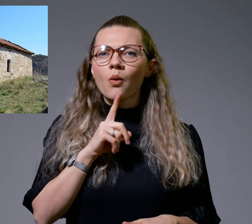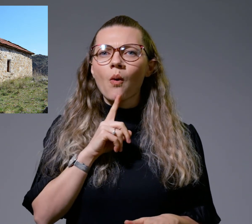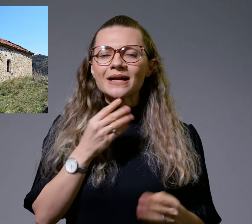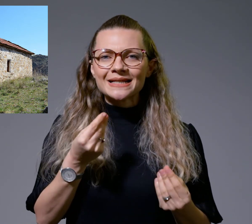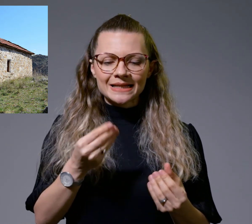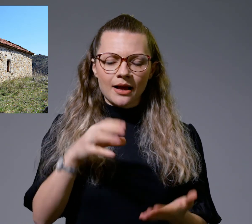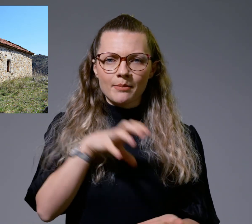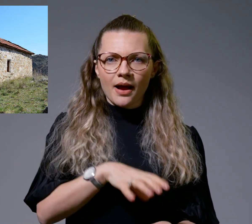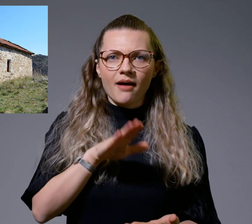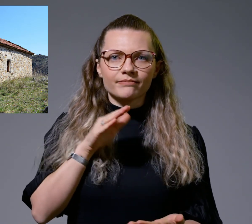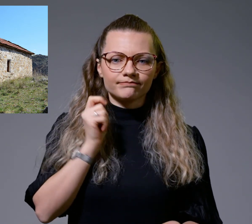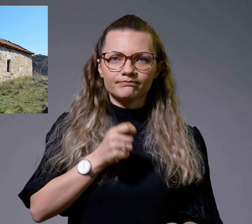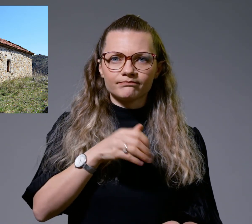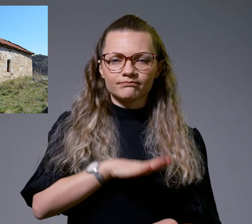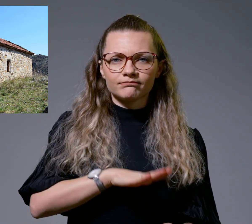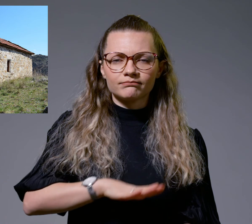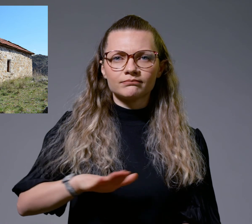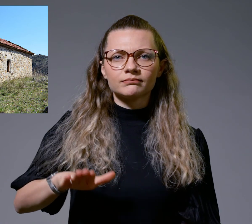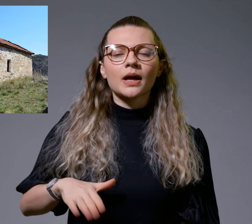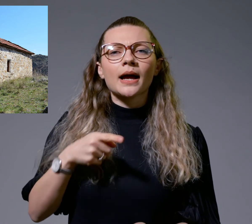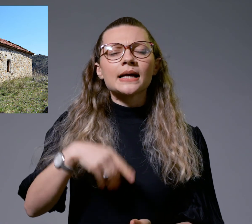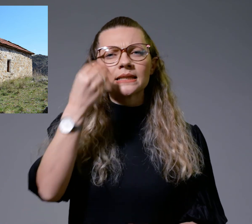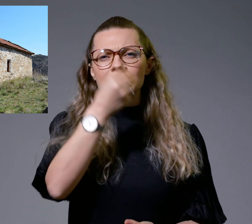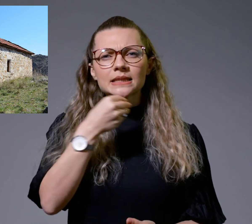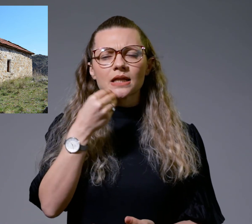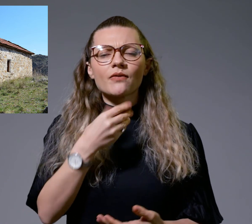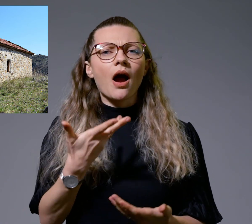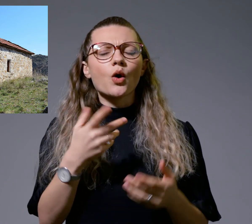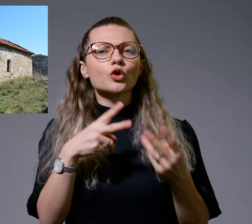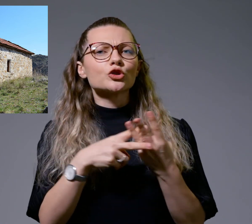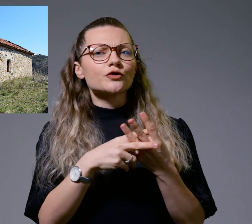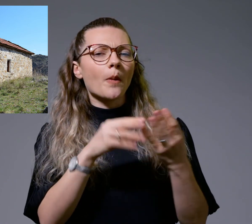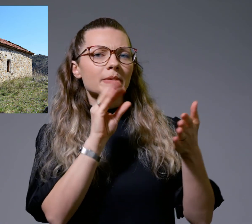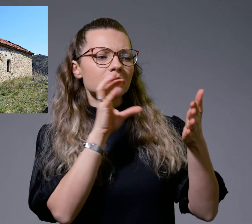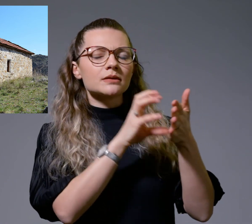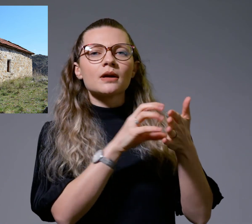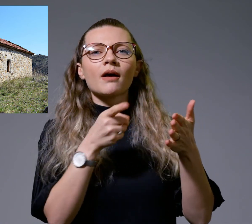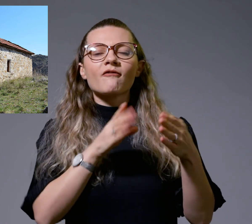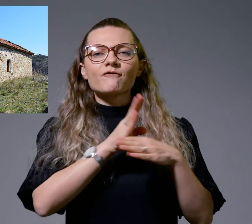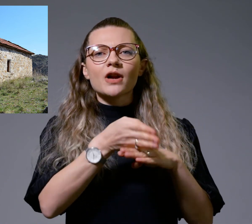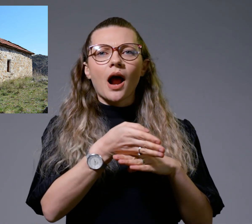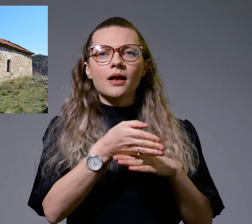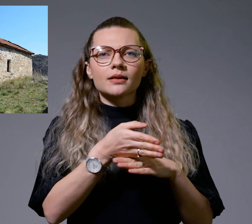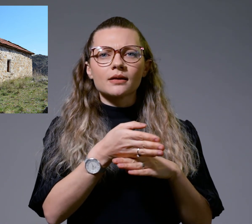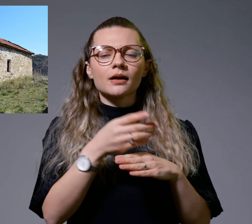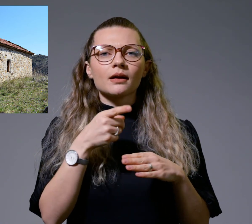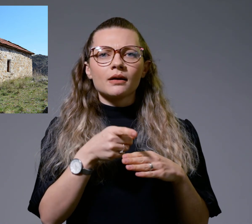земја. Црквата е живописана во ентериерот и тоа во наосот